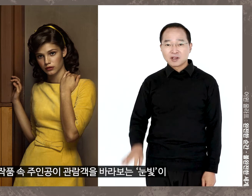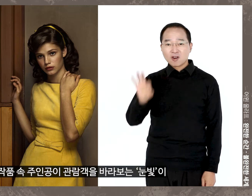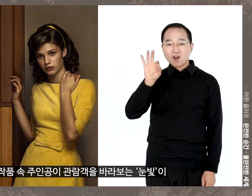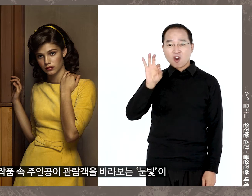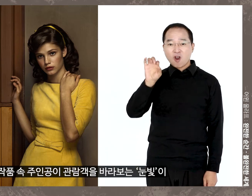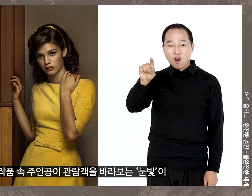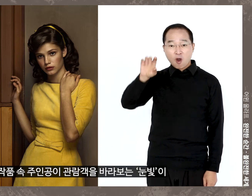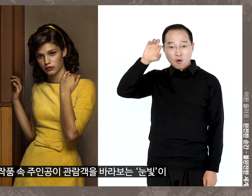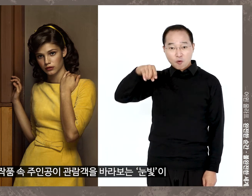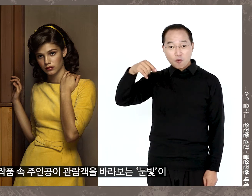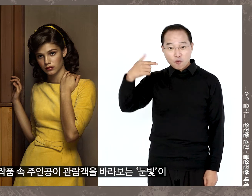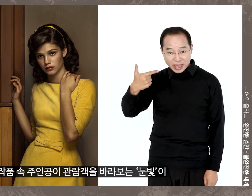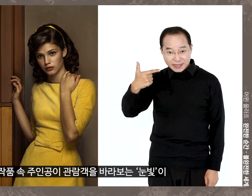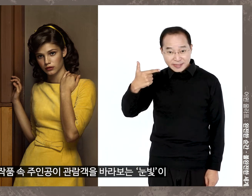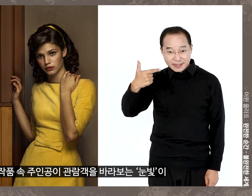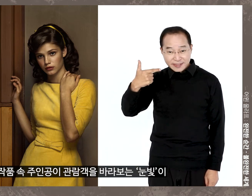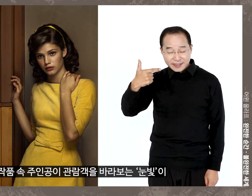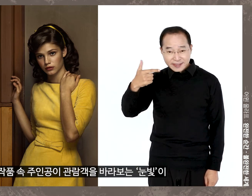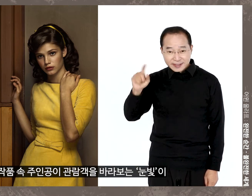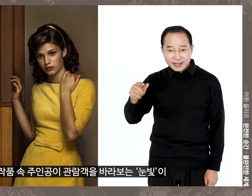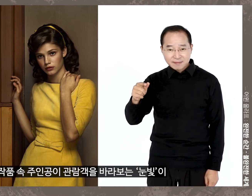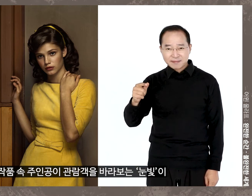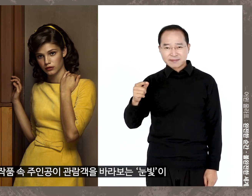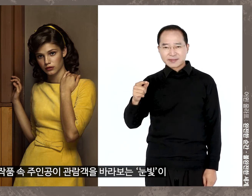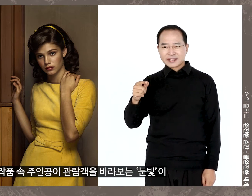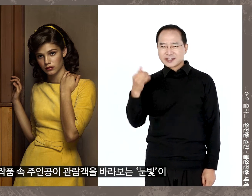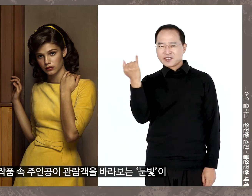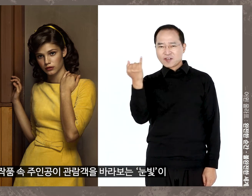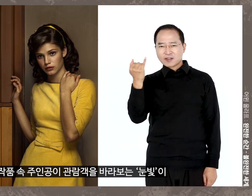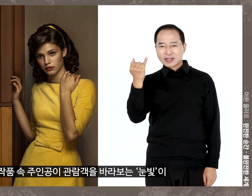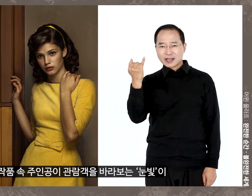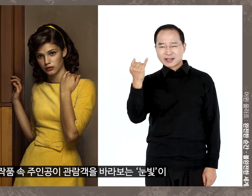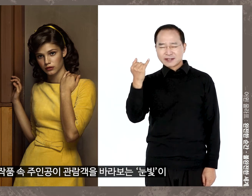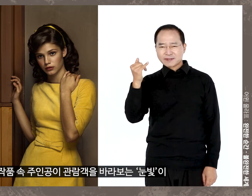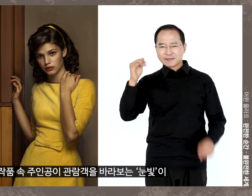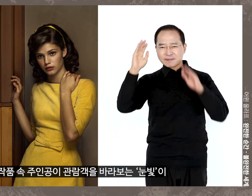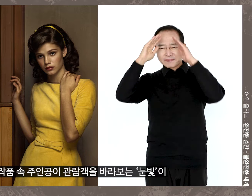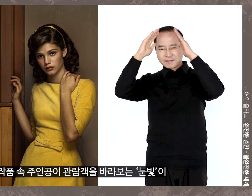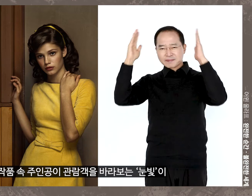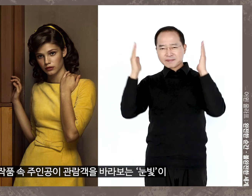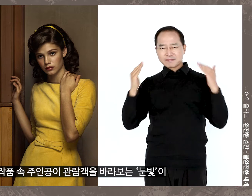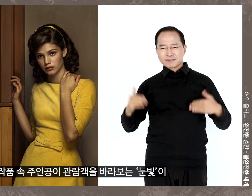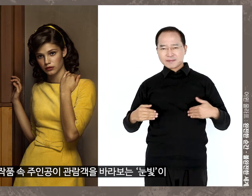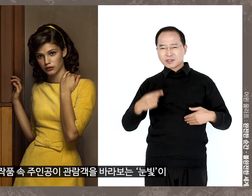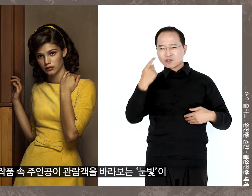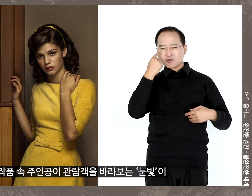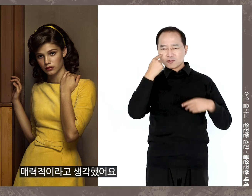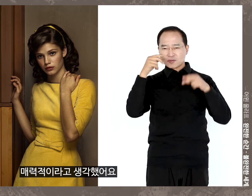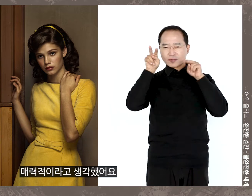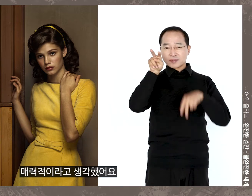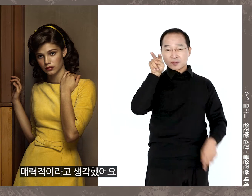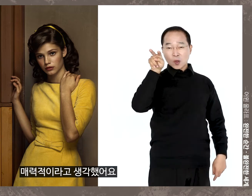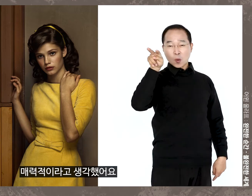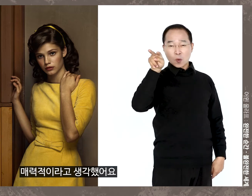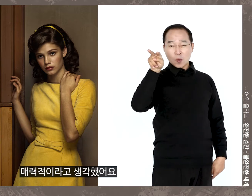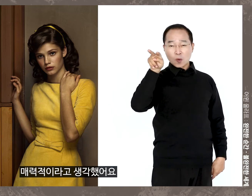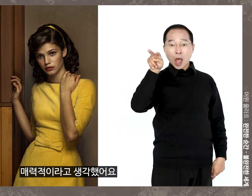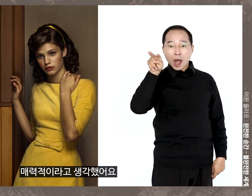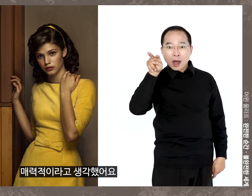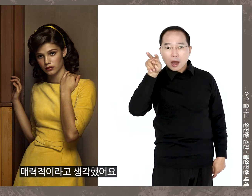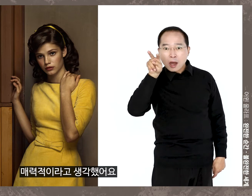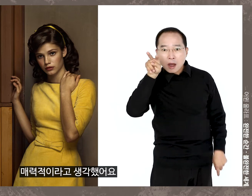어윈은 작품 속 주인공이 관람객을 바라보는 눈빛이